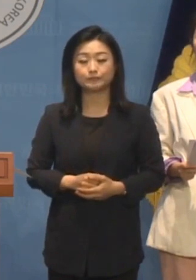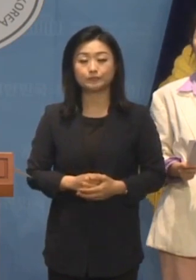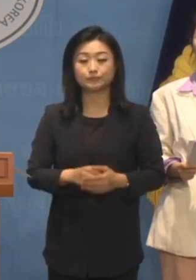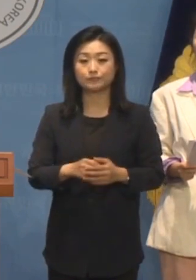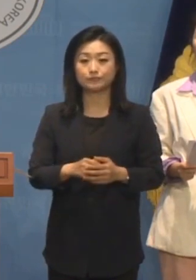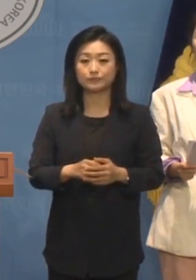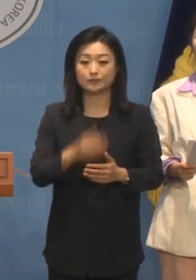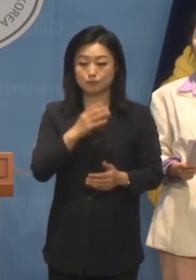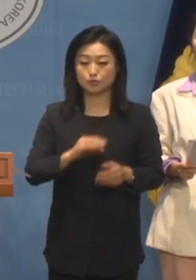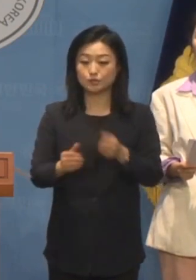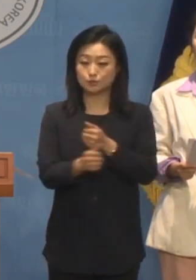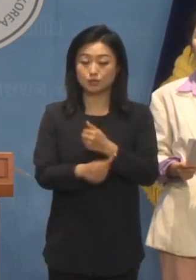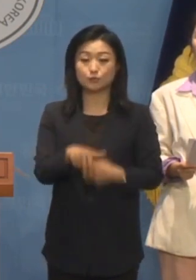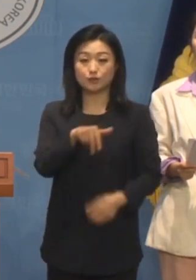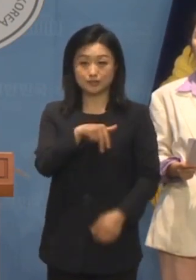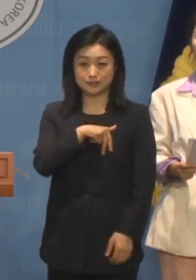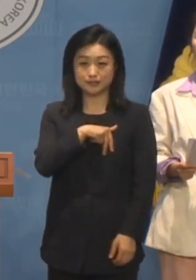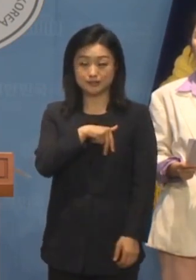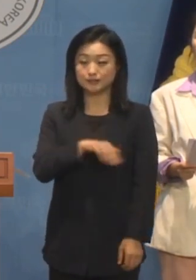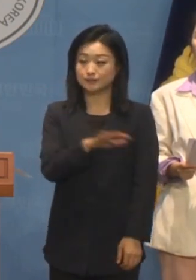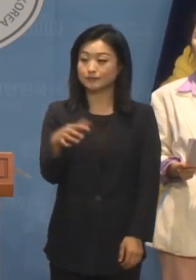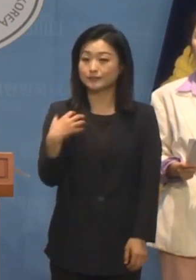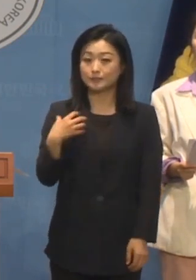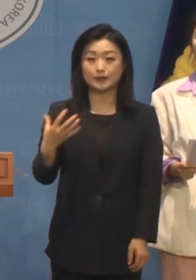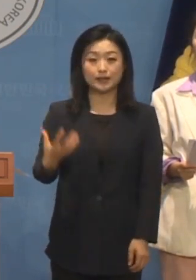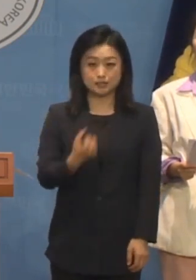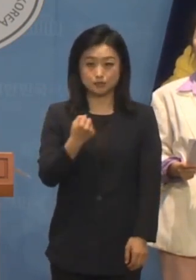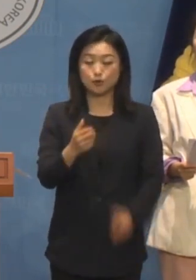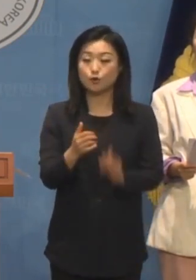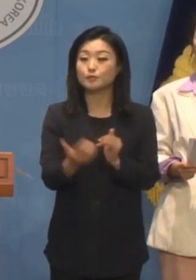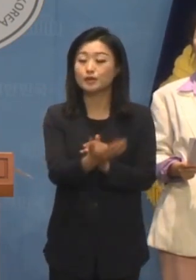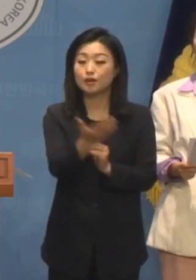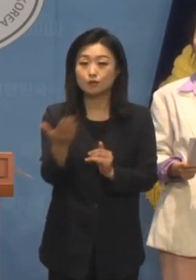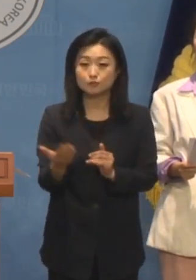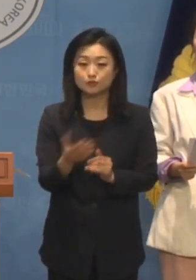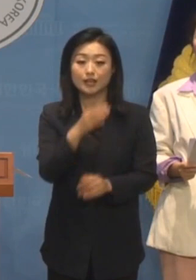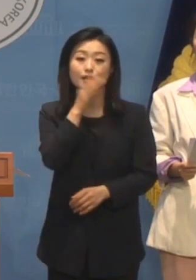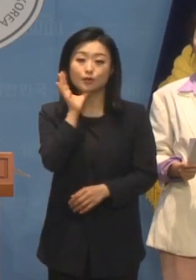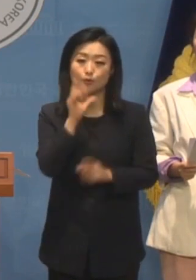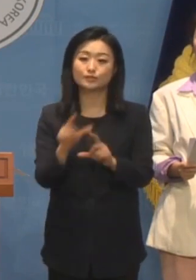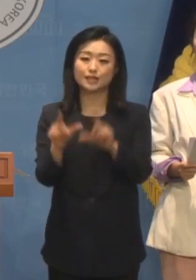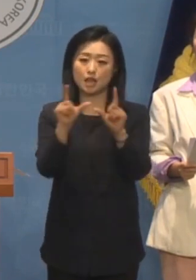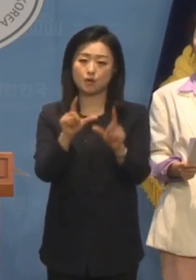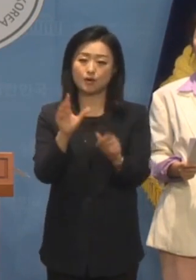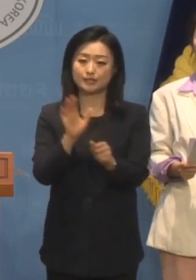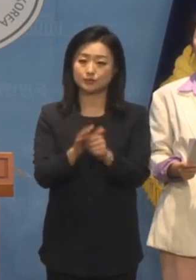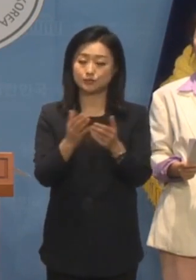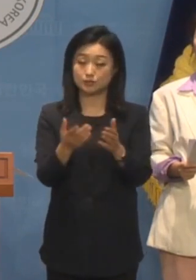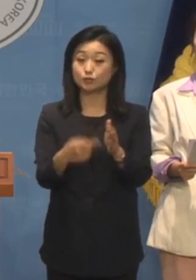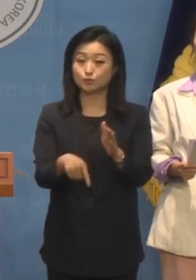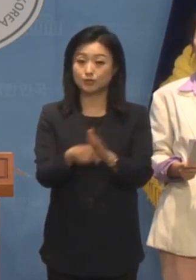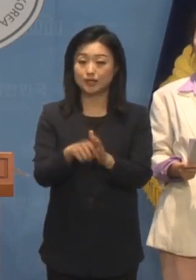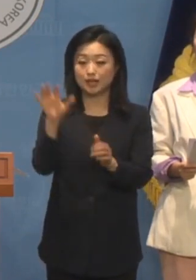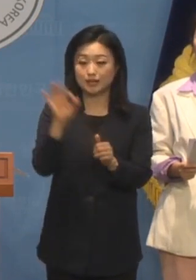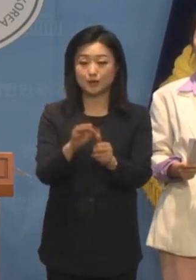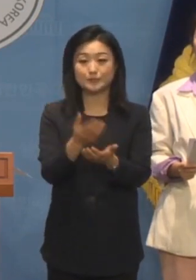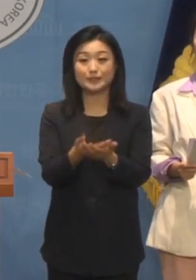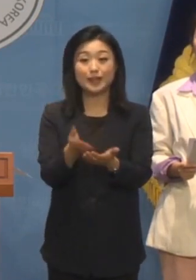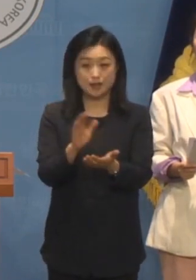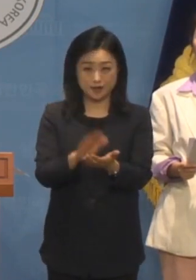국회 보건복지위원회 위원 일동은 책임감을 가지고 국민의 기본적인 노후를 보장할 수 있는